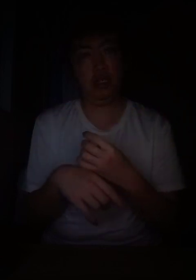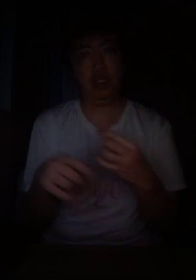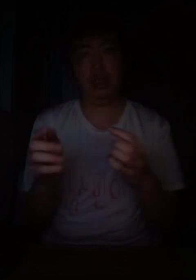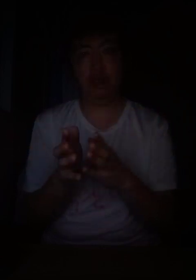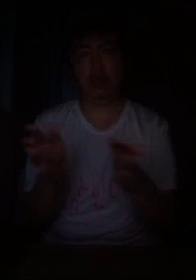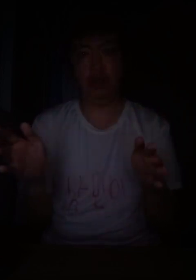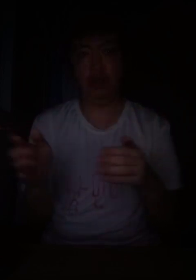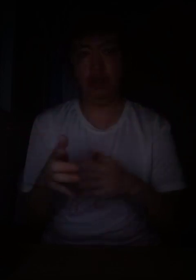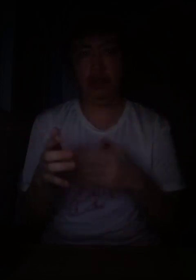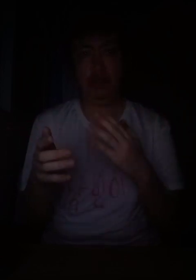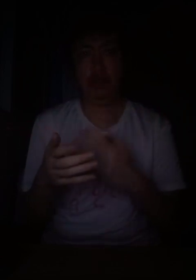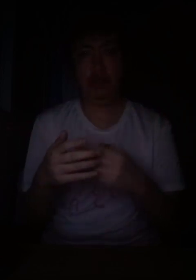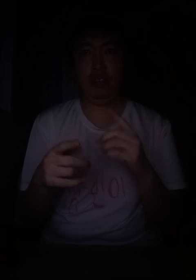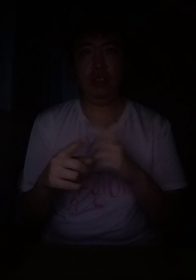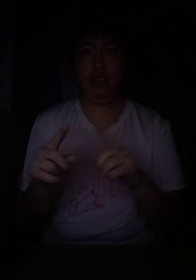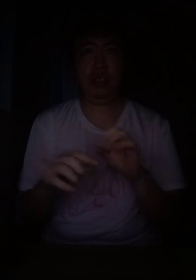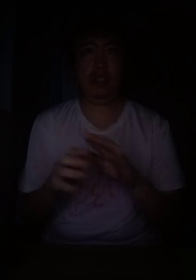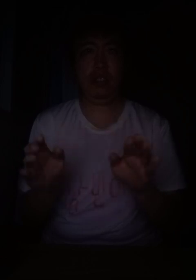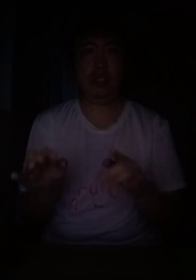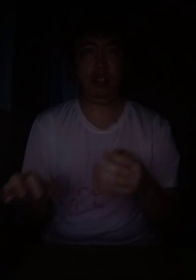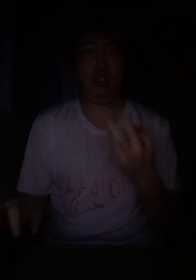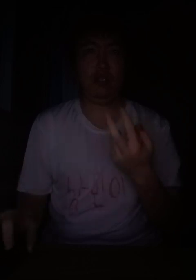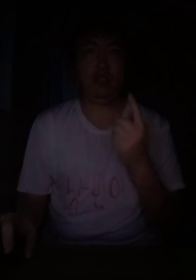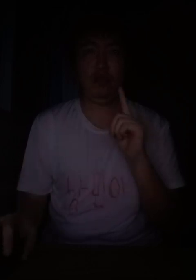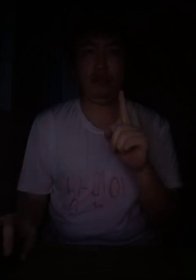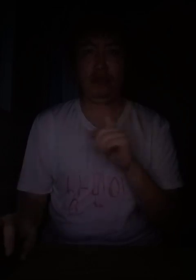운영됩니다. SBS 한지연입니다.